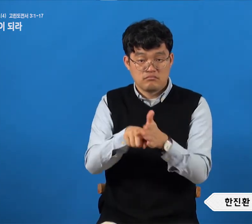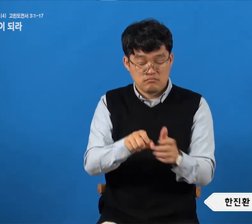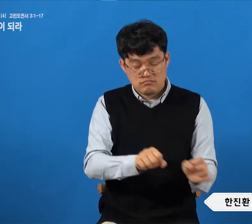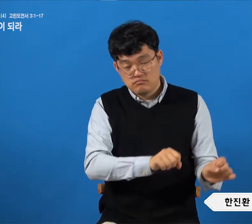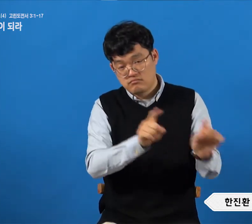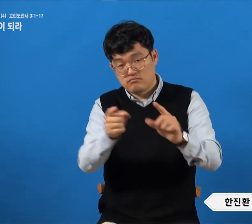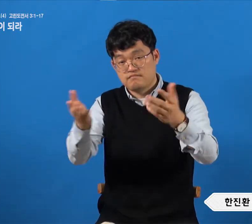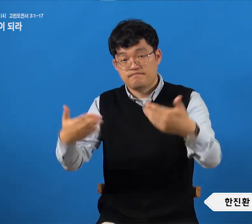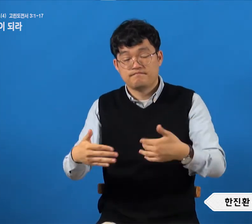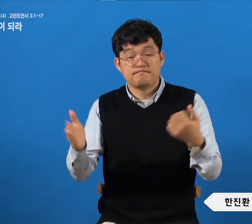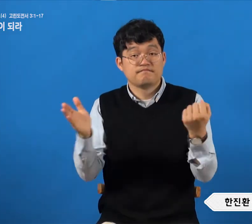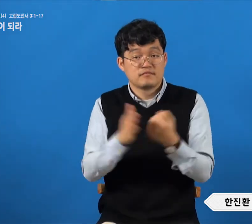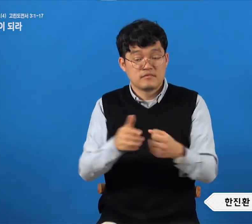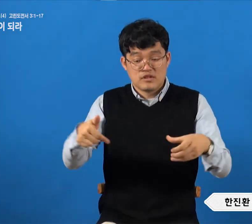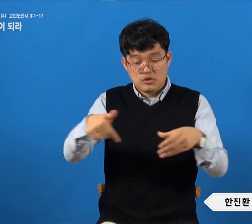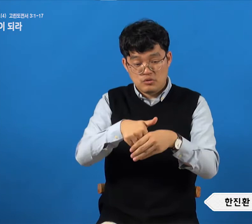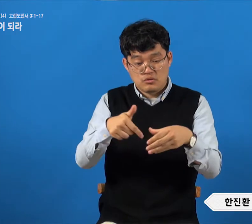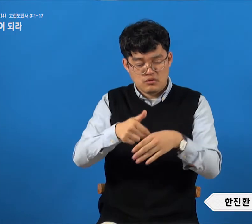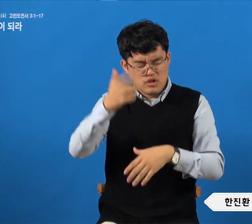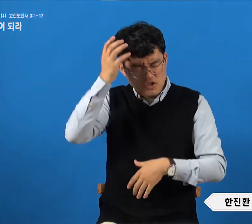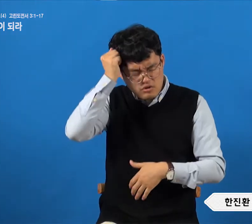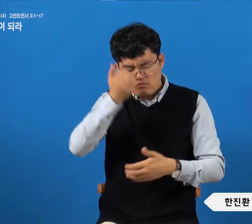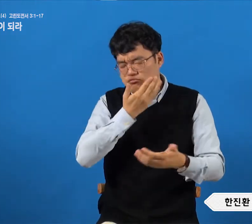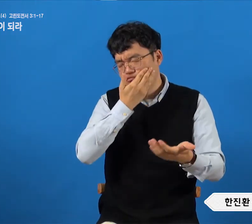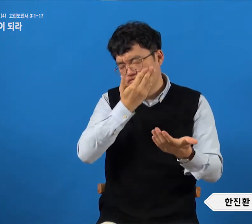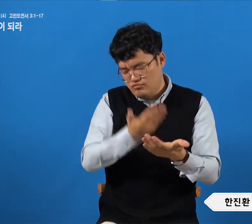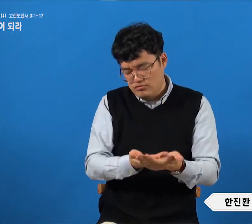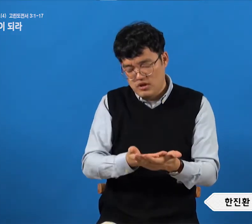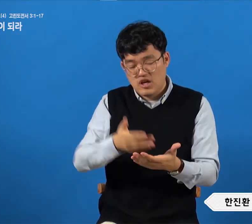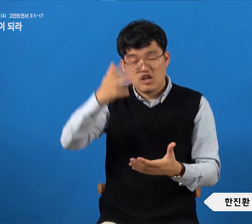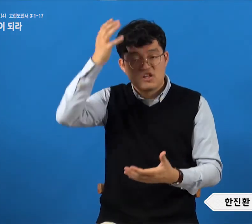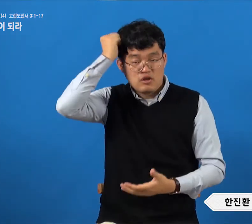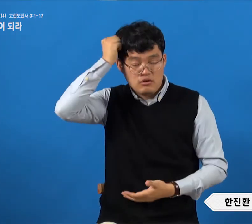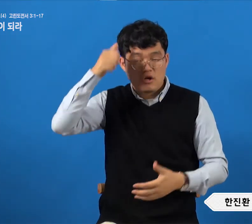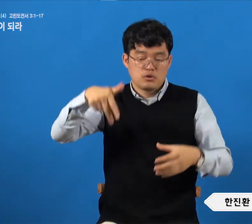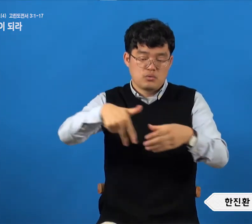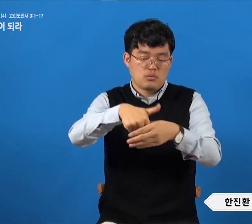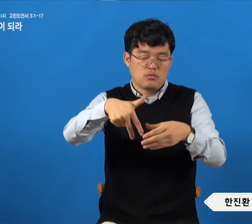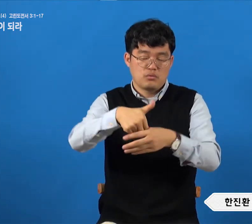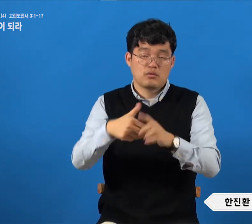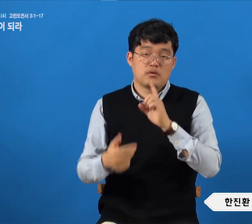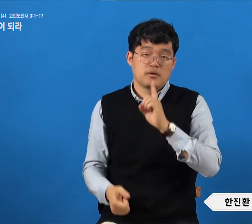그래서 기독교는 기억이 중요한 기억의 종교입니다.